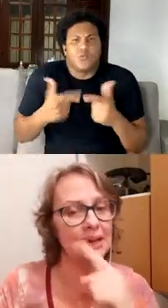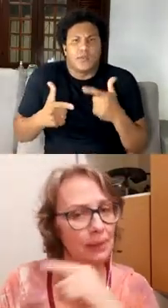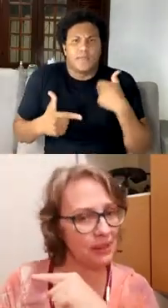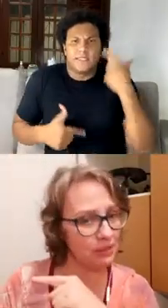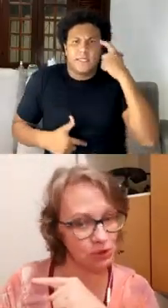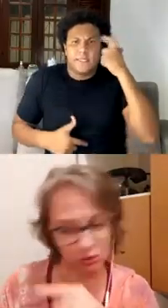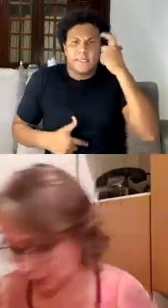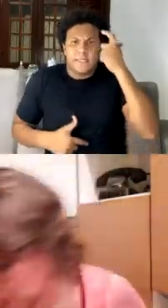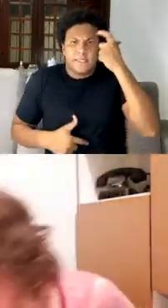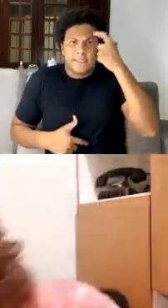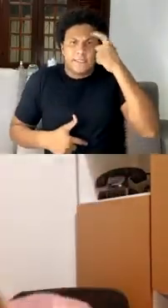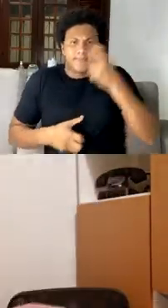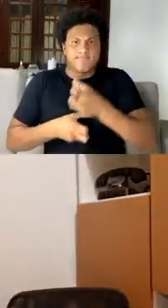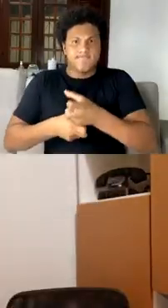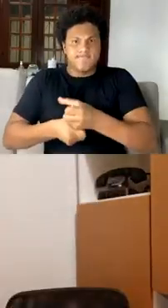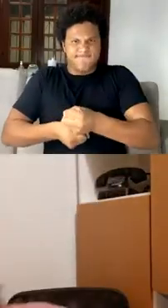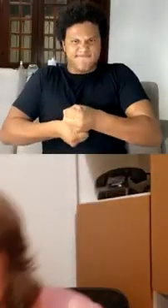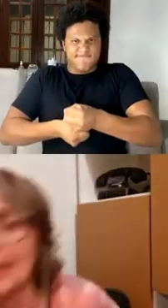que... Lembra da musculatura?